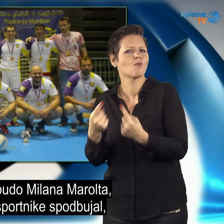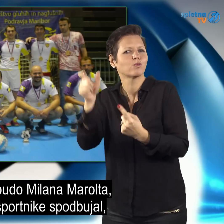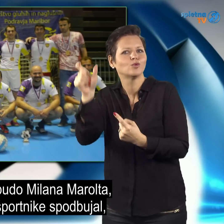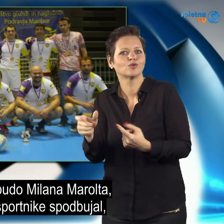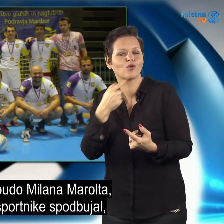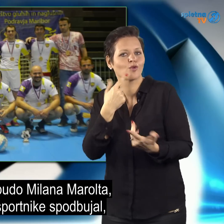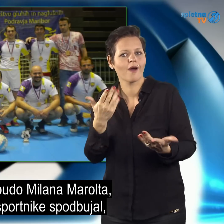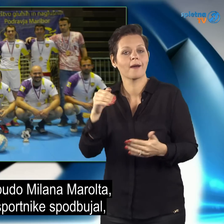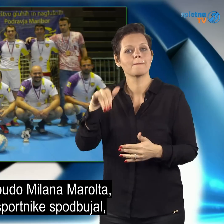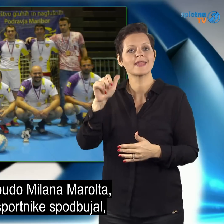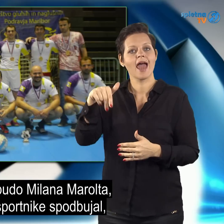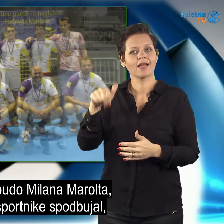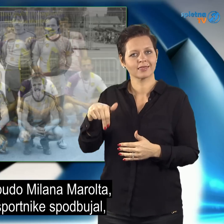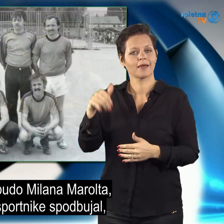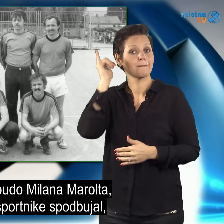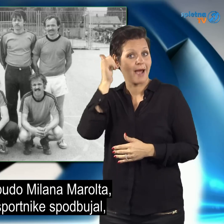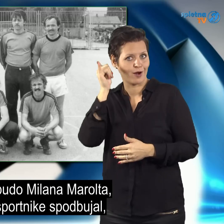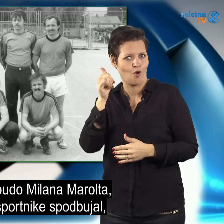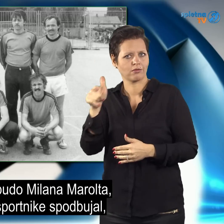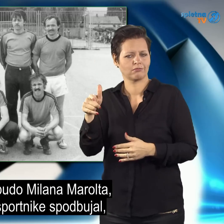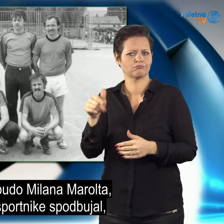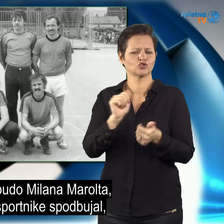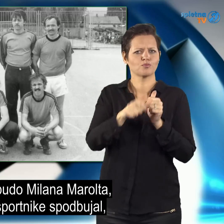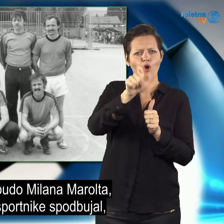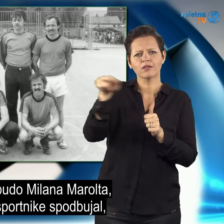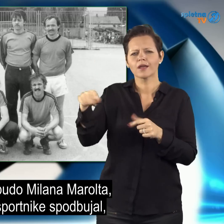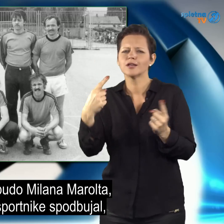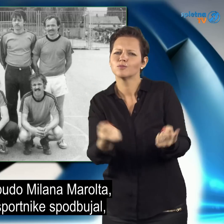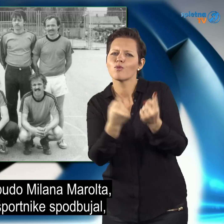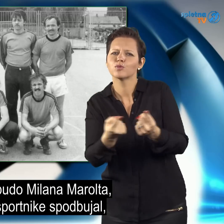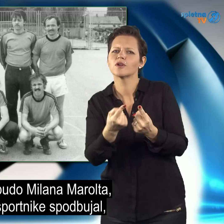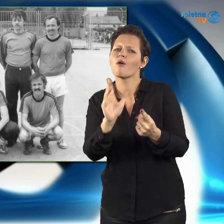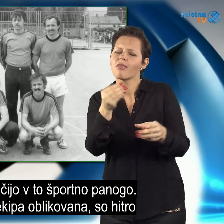je športnike spodbujal, naj se vključijo v to športno panogo.